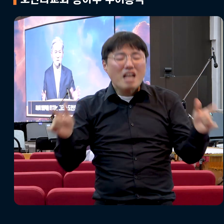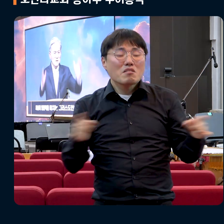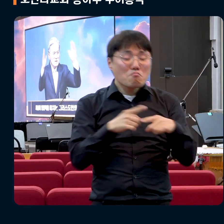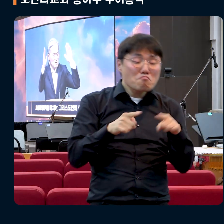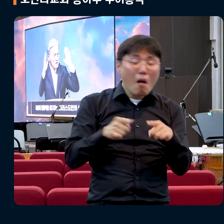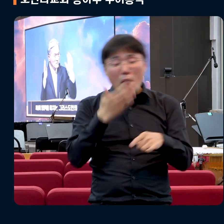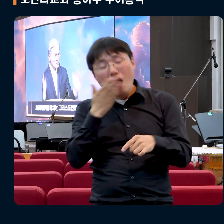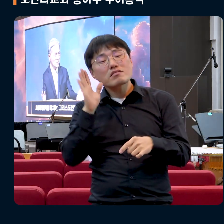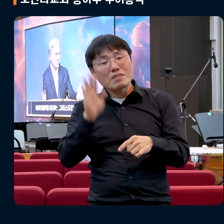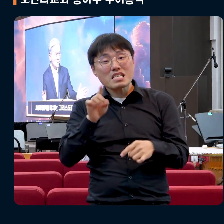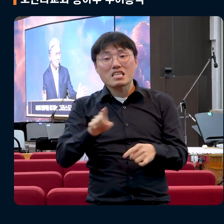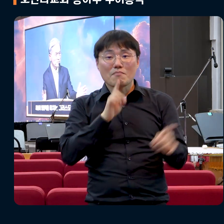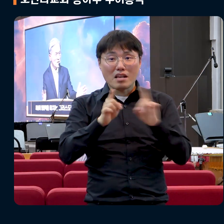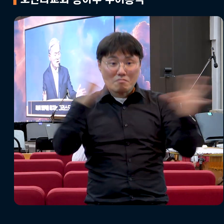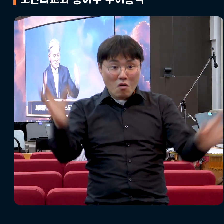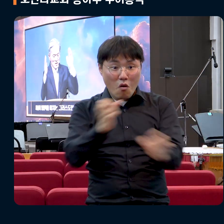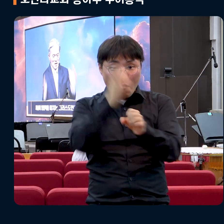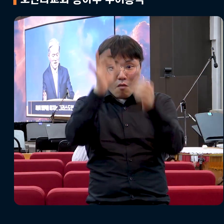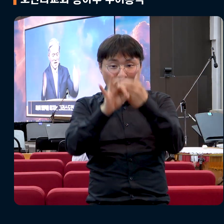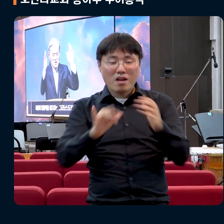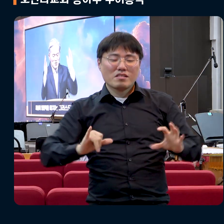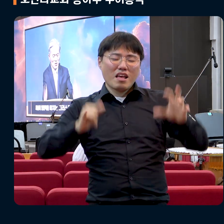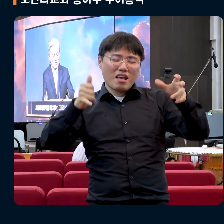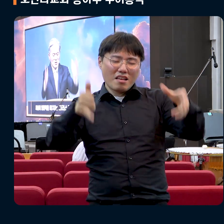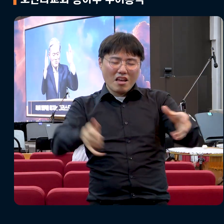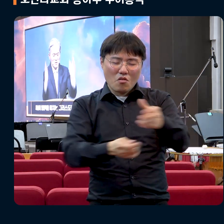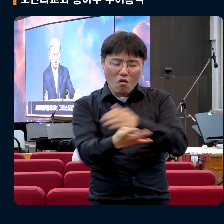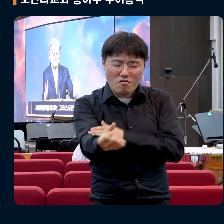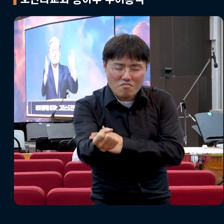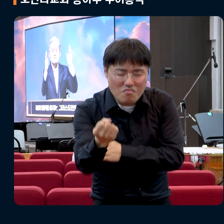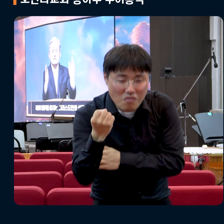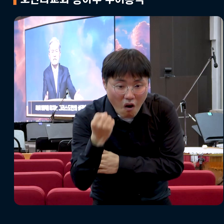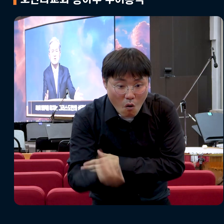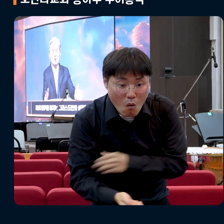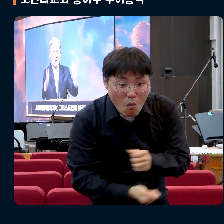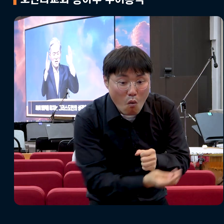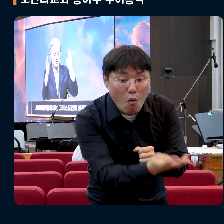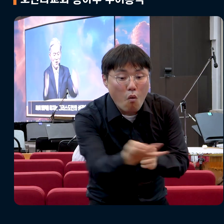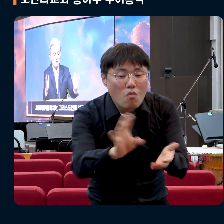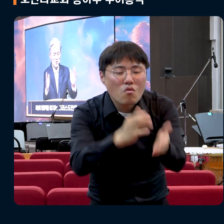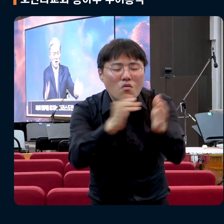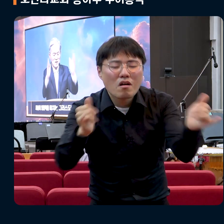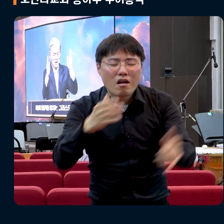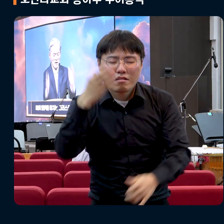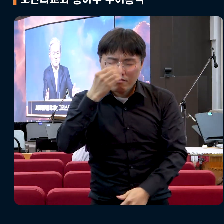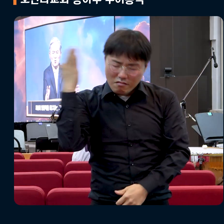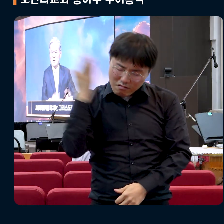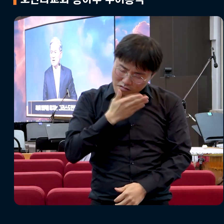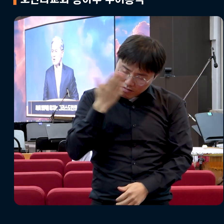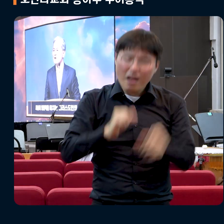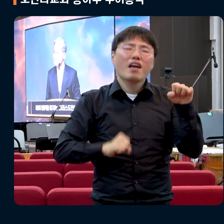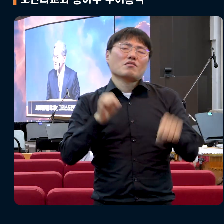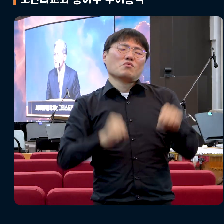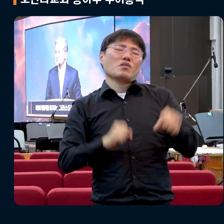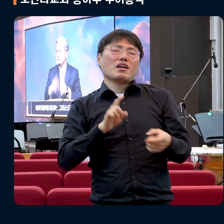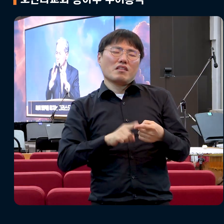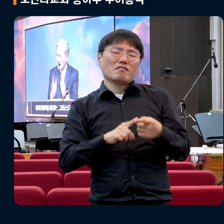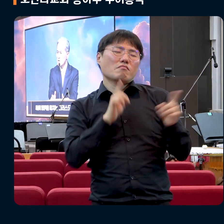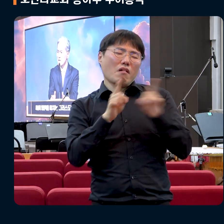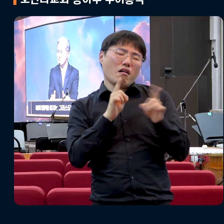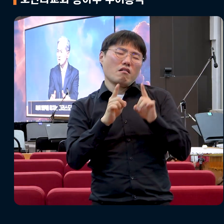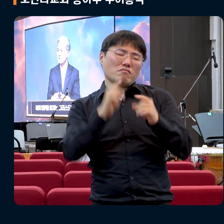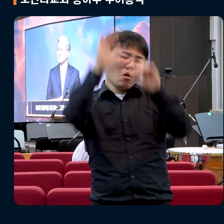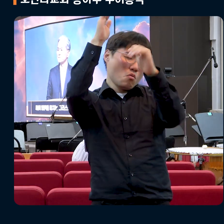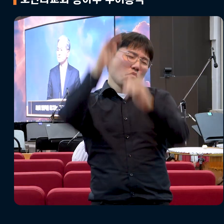해석이 가능하겠지만 이 말씀은 세상에 영향력을 미치는 그리스도인의 성결한 행동에 대하여